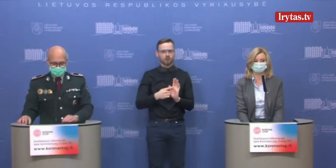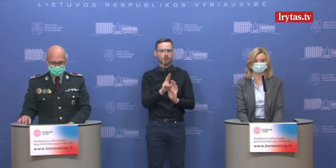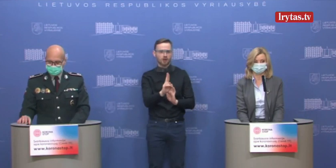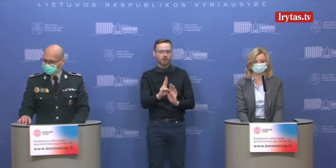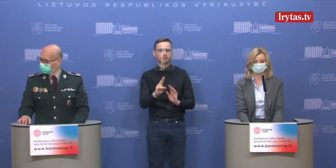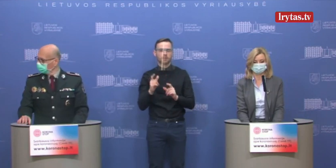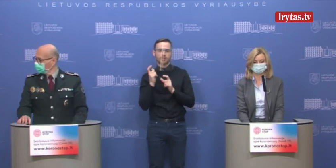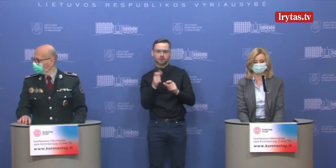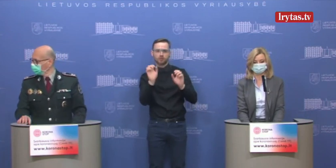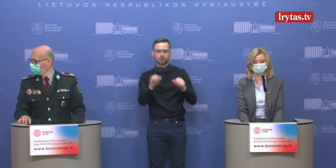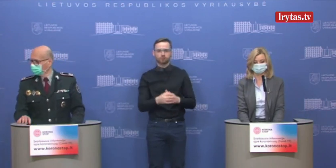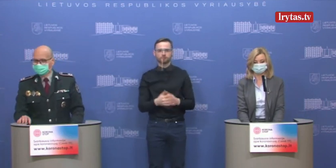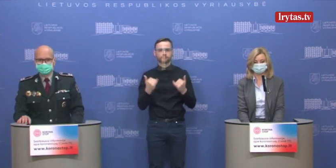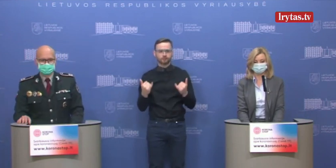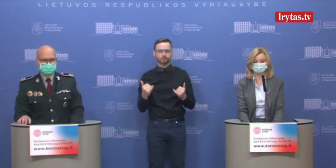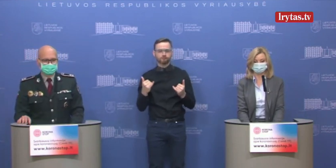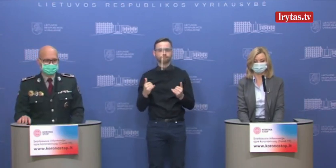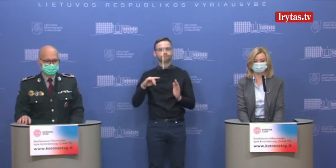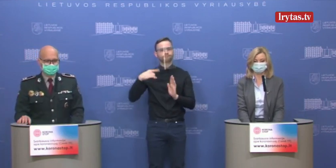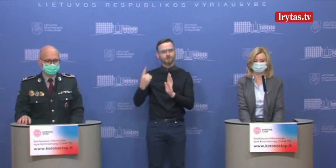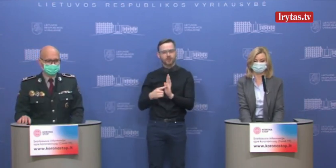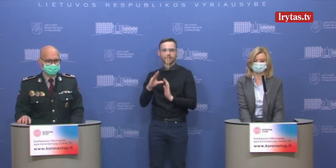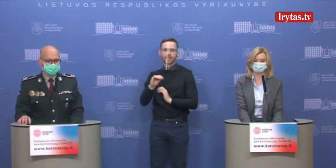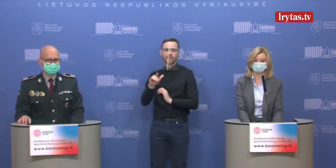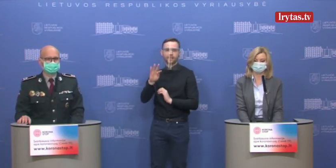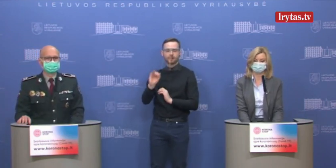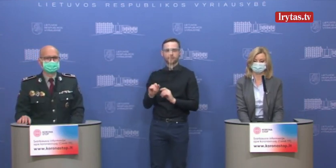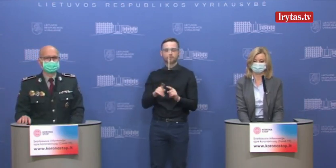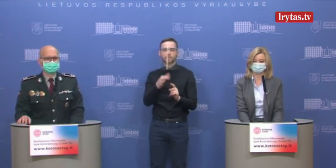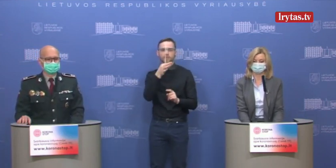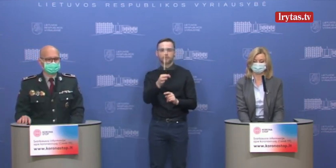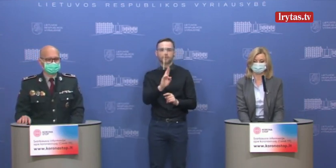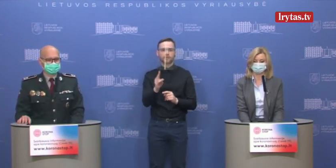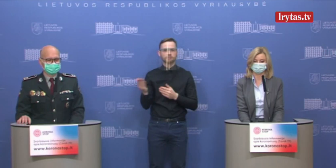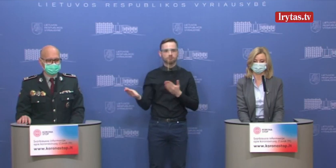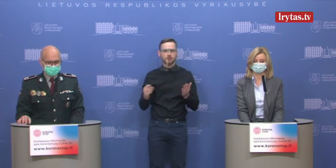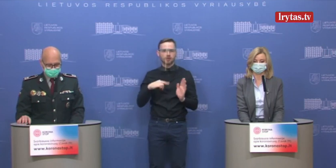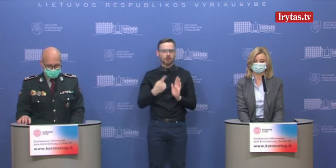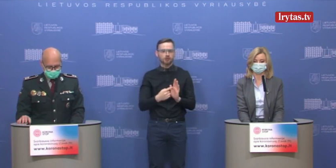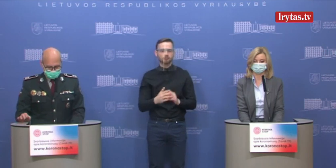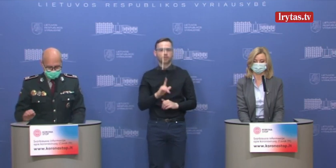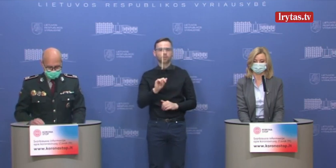Ačiū. Dėkoju. Klausia Elta. Prašyčiau įvardinti, kam skiriate klausimą. Lukai, prašau.